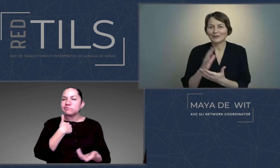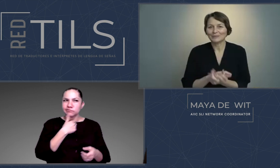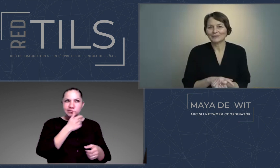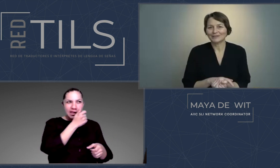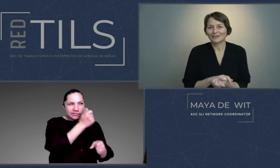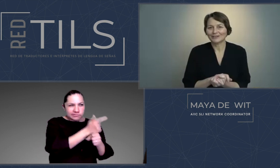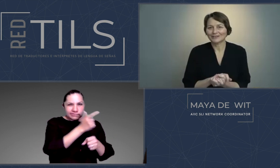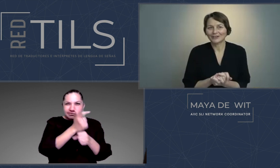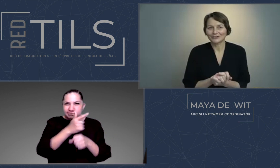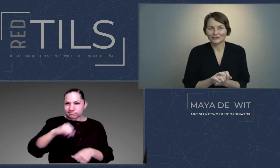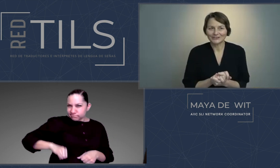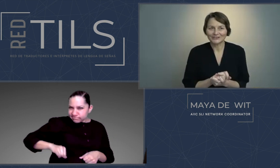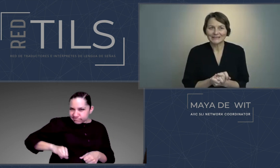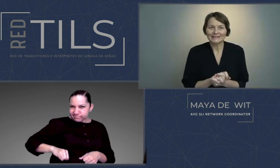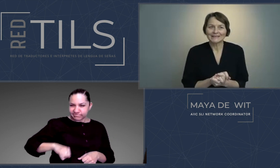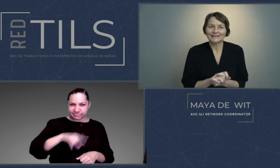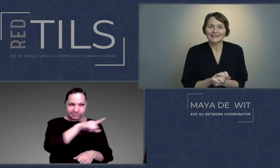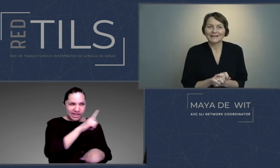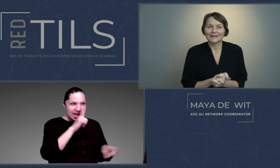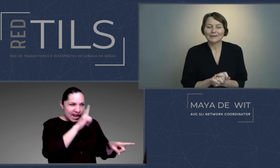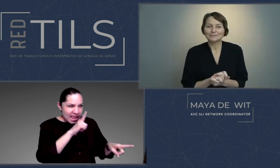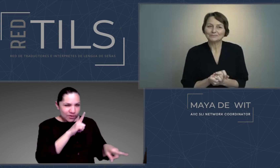por distintas lenguas. Me gusta mucho